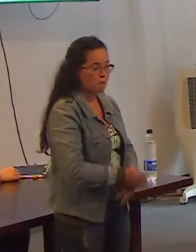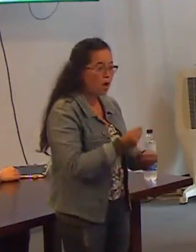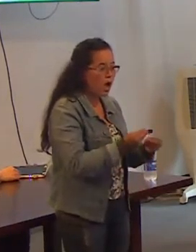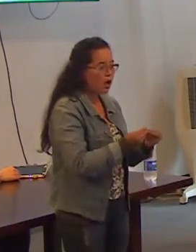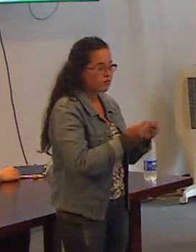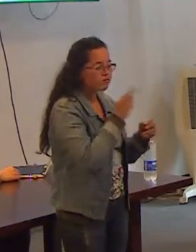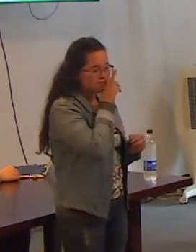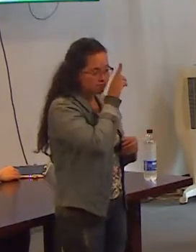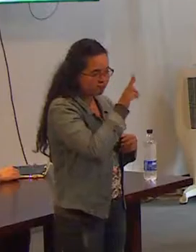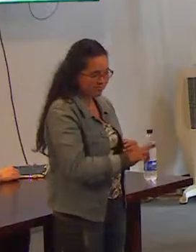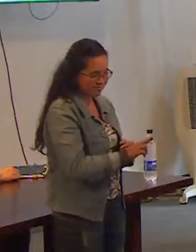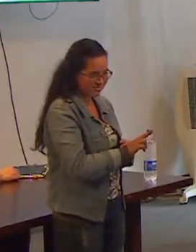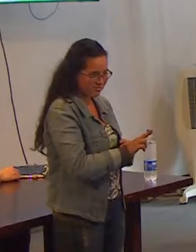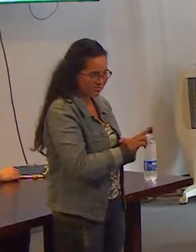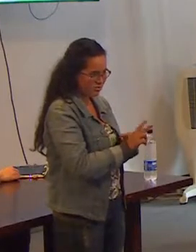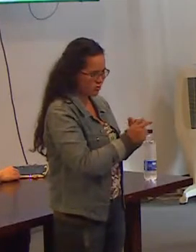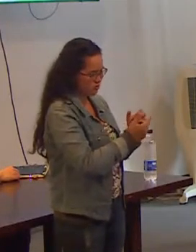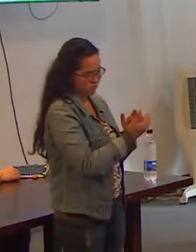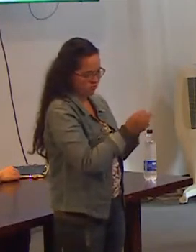los resultados.